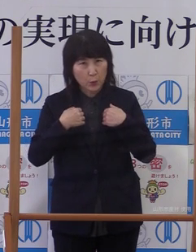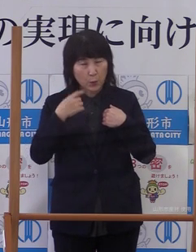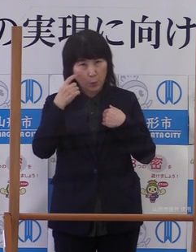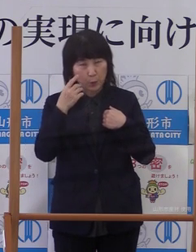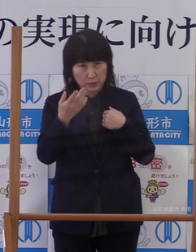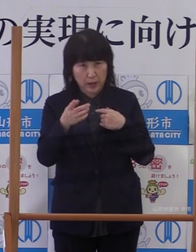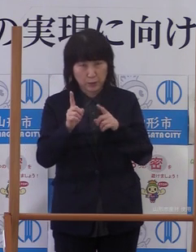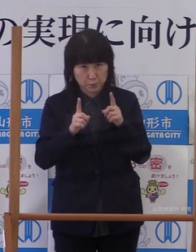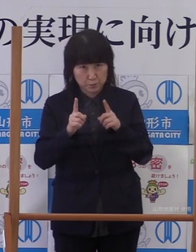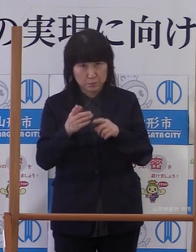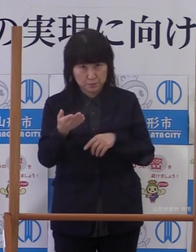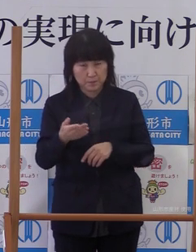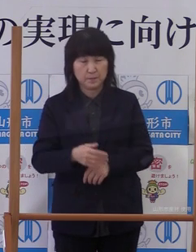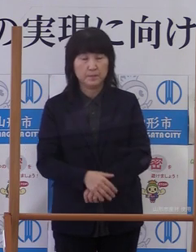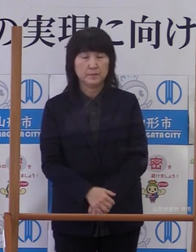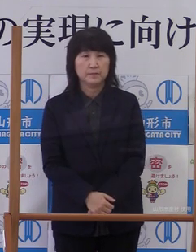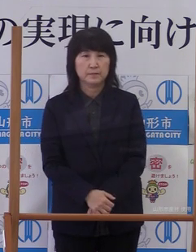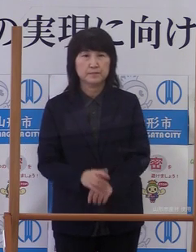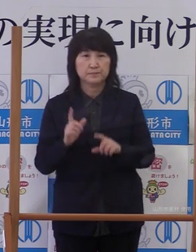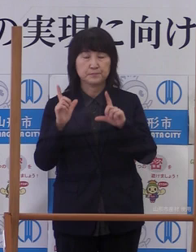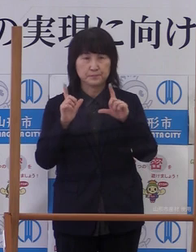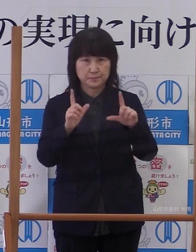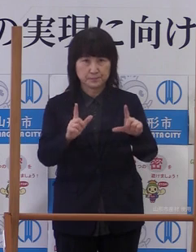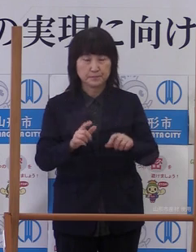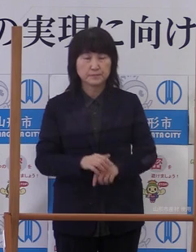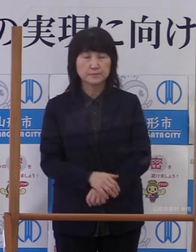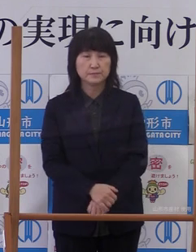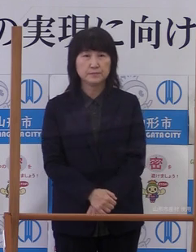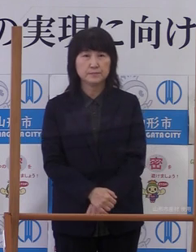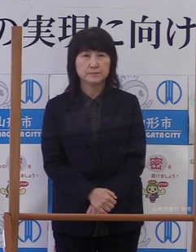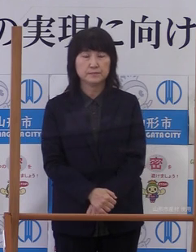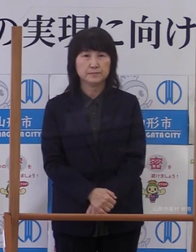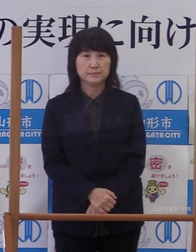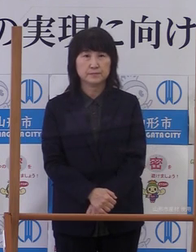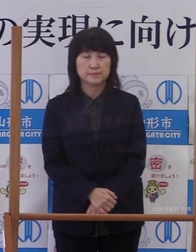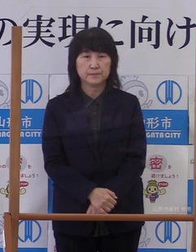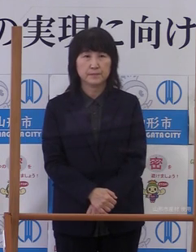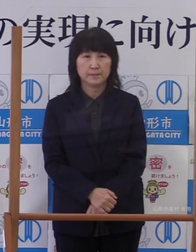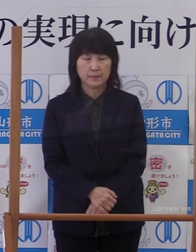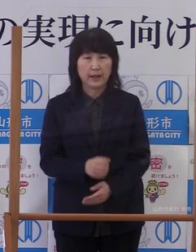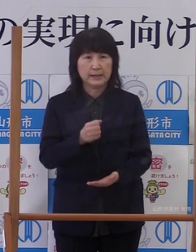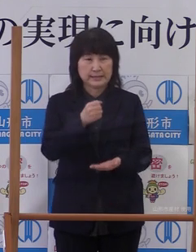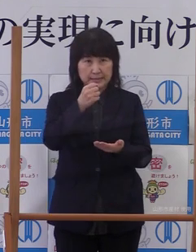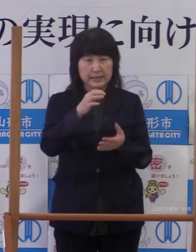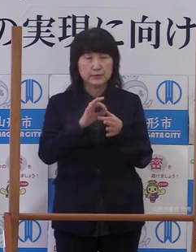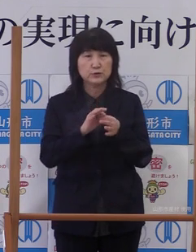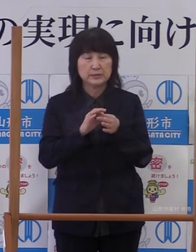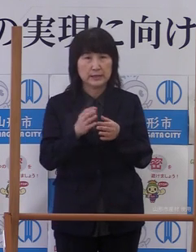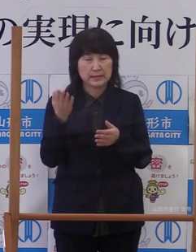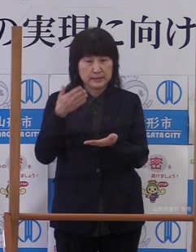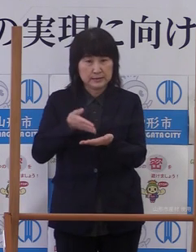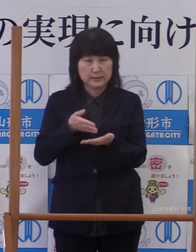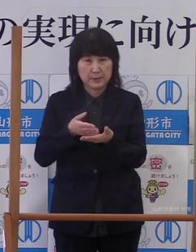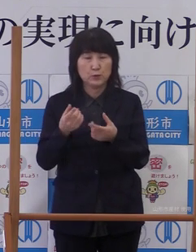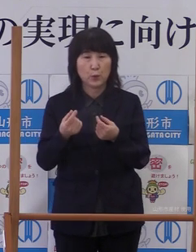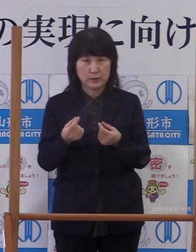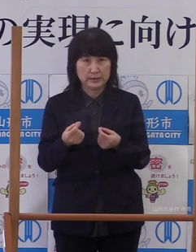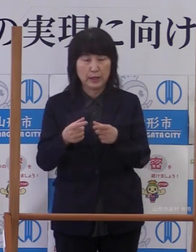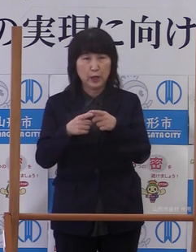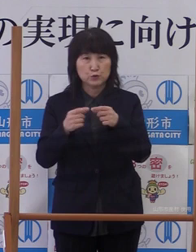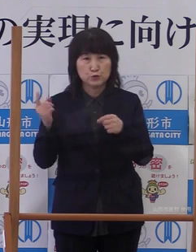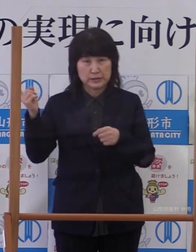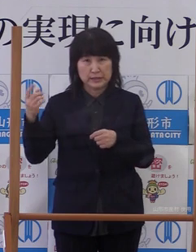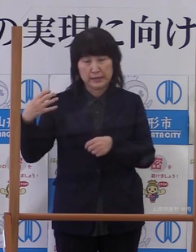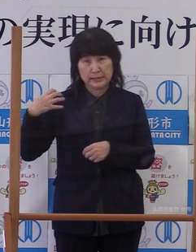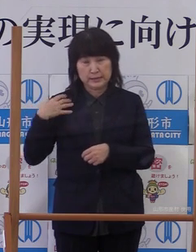その辺を教えてください。 はい、臨財債については先ほど申し上げた通り、これは国が責任